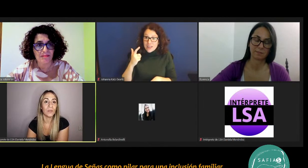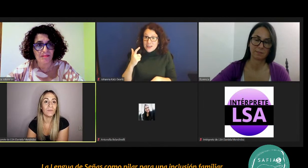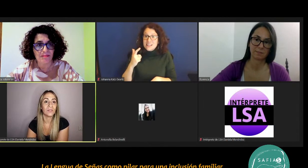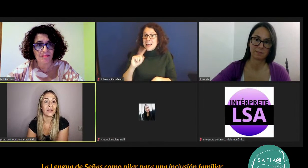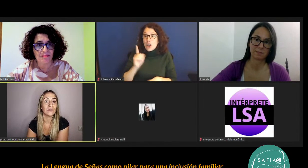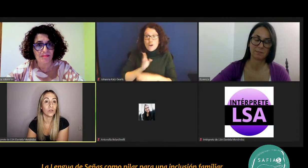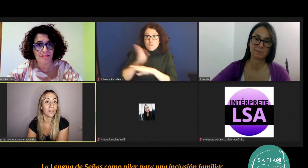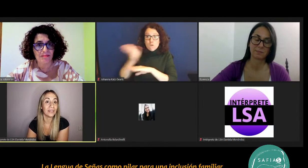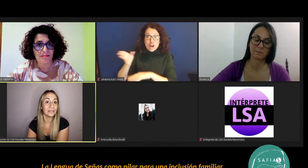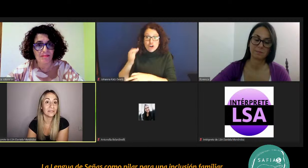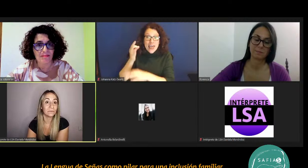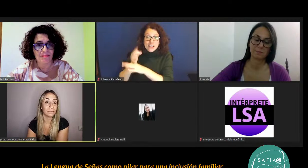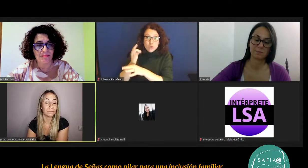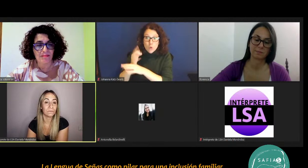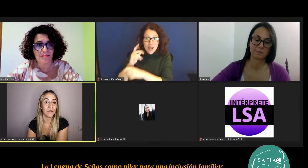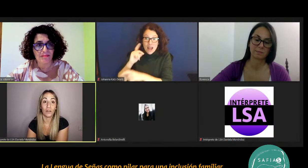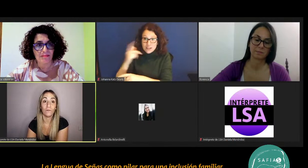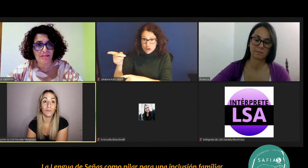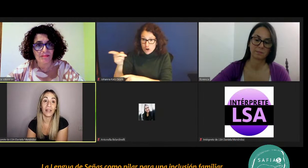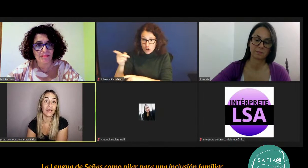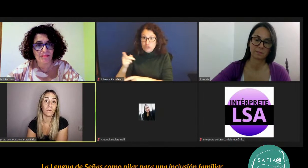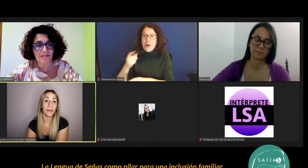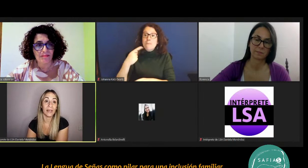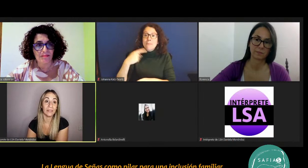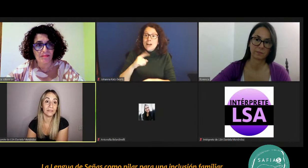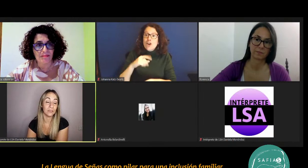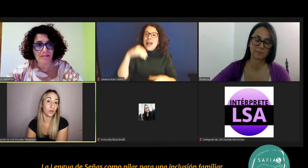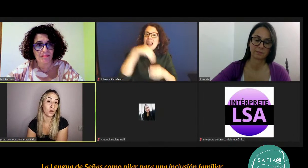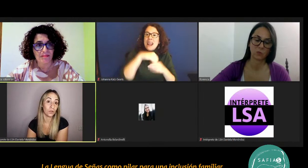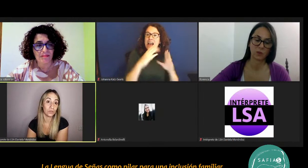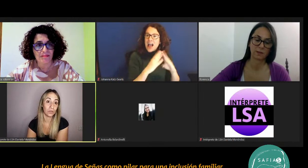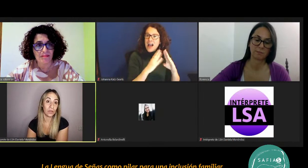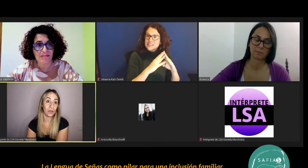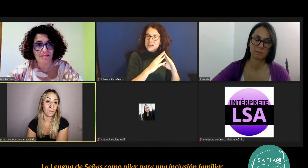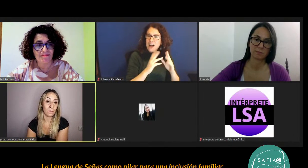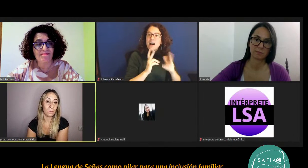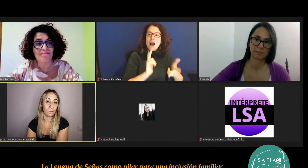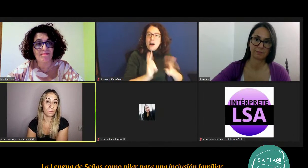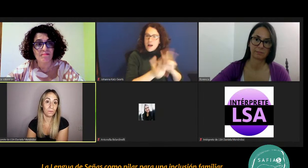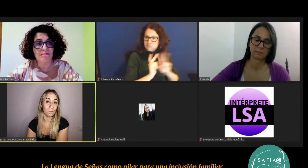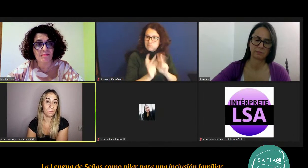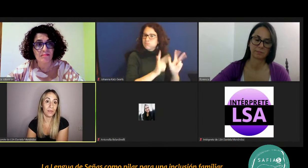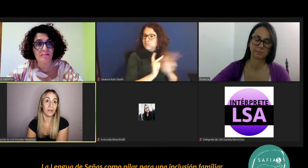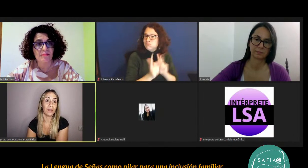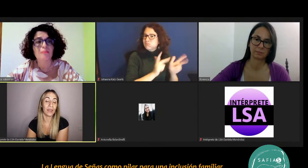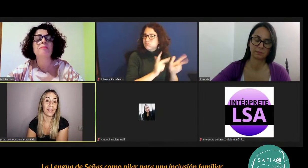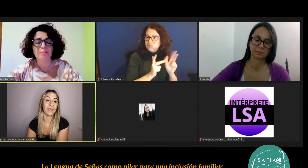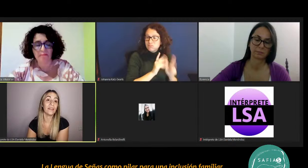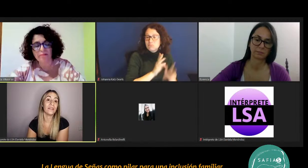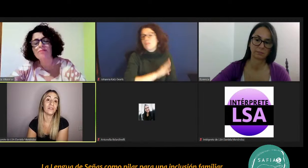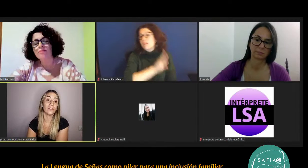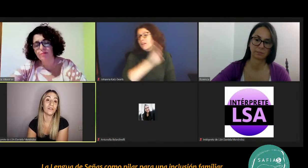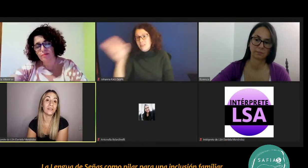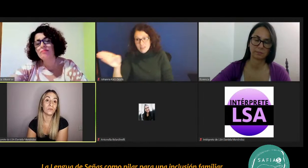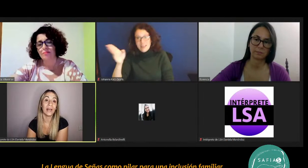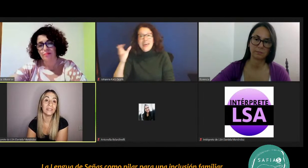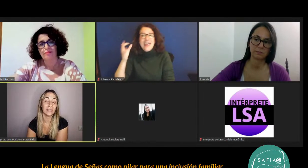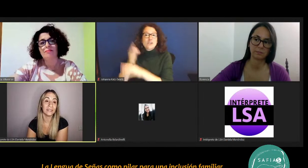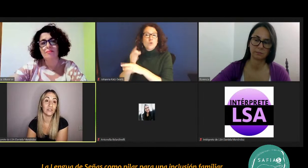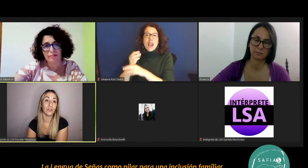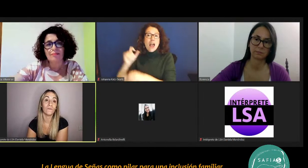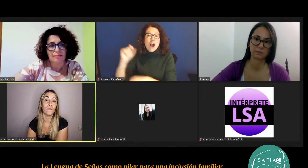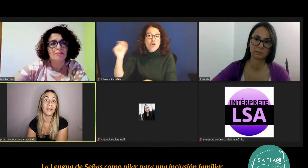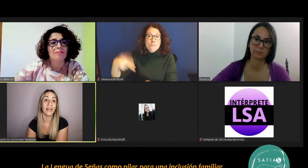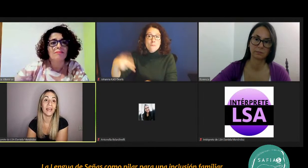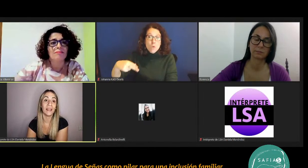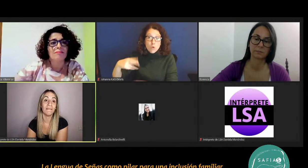Hay muchas personas sordas que no fueron a la escuela de sordos, pero que dentro de su casa,